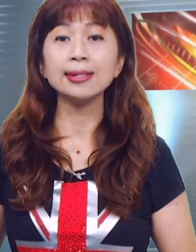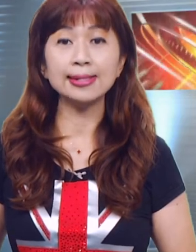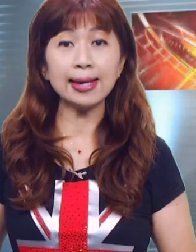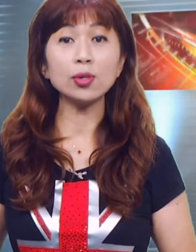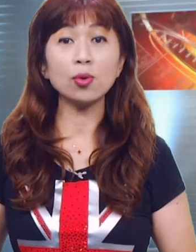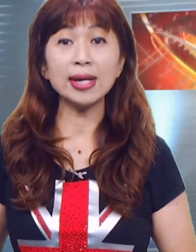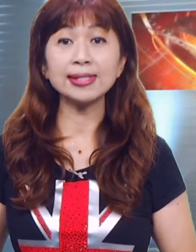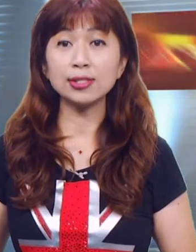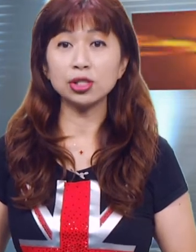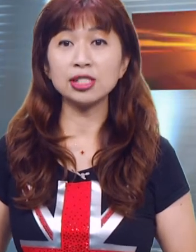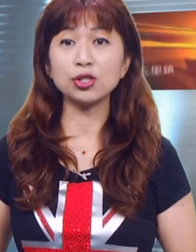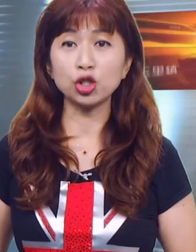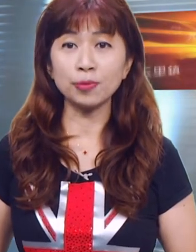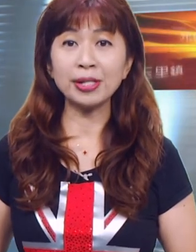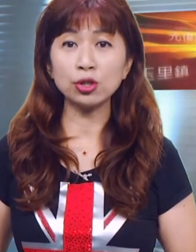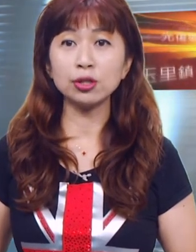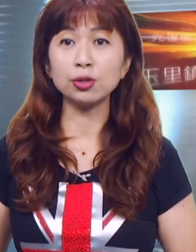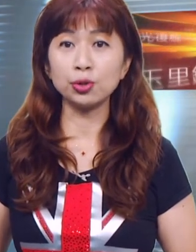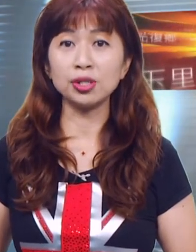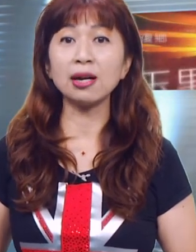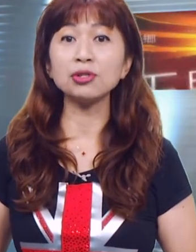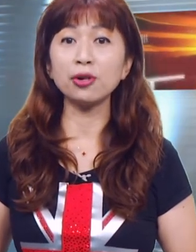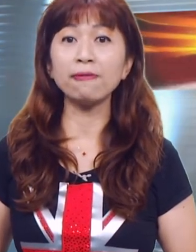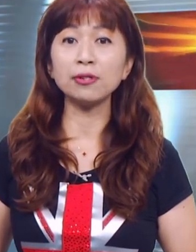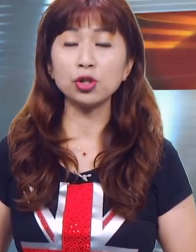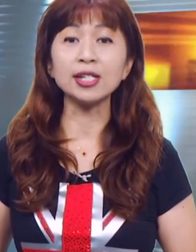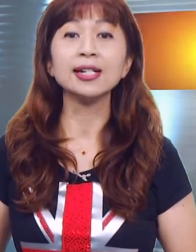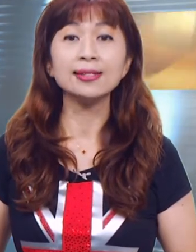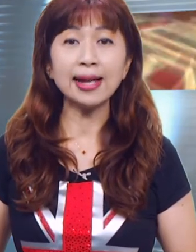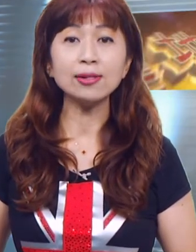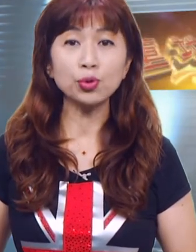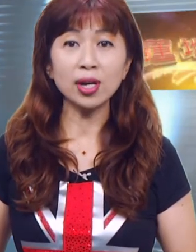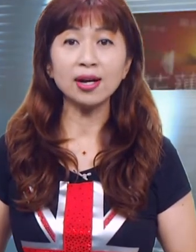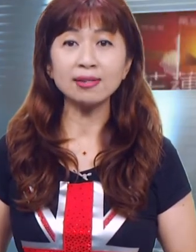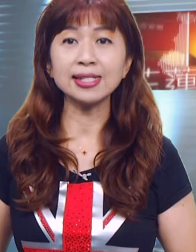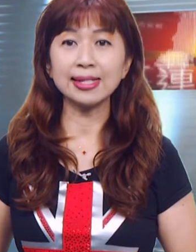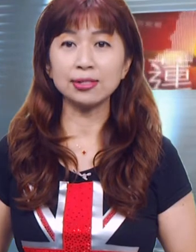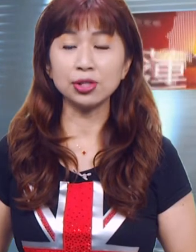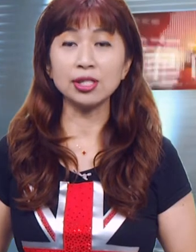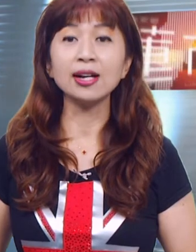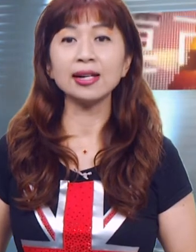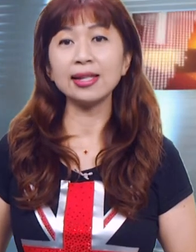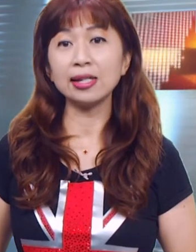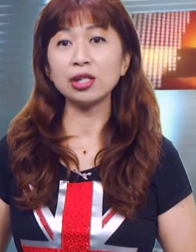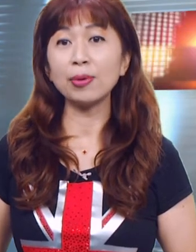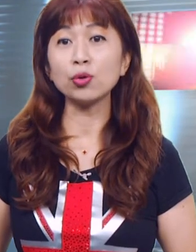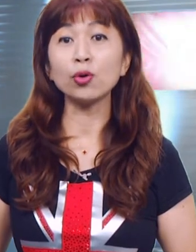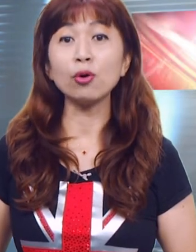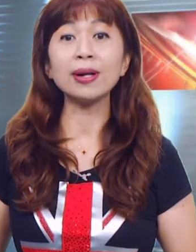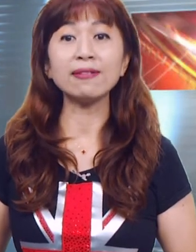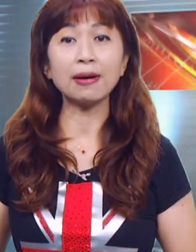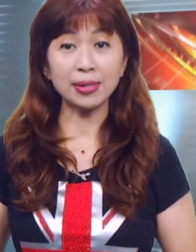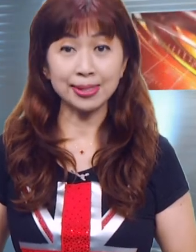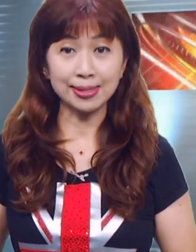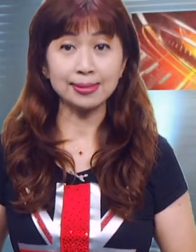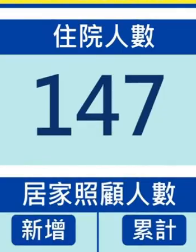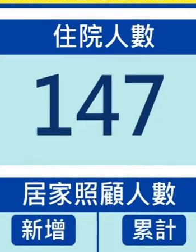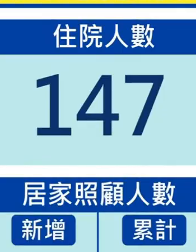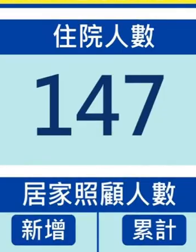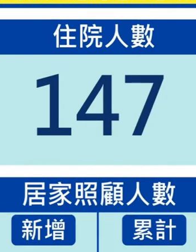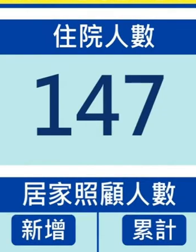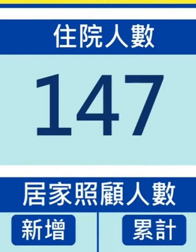始，家用快筛试剂的实名制是取消身份证单双号的限制，可以提升民众购买的方便